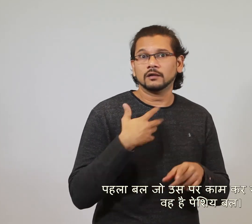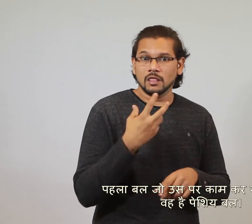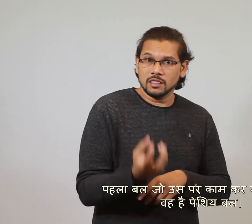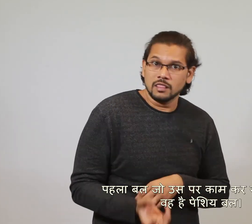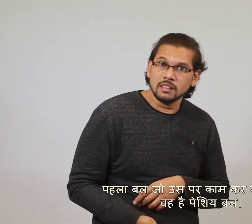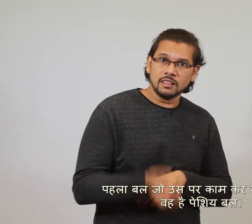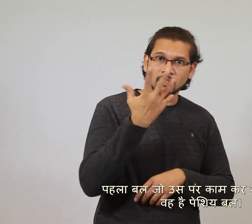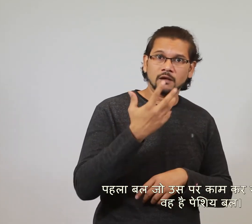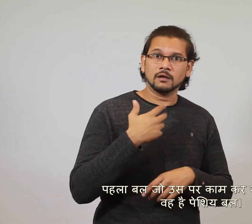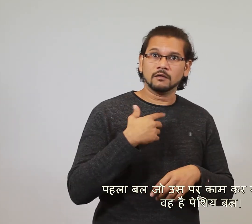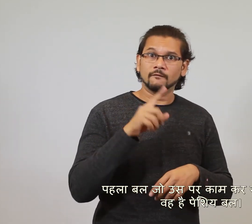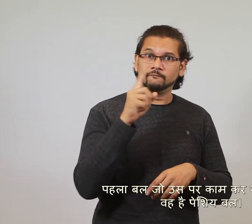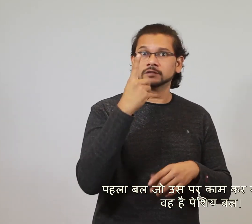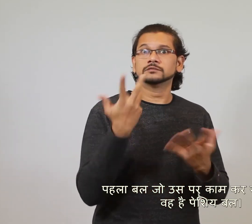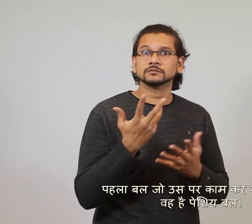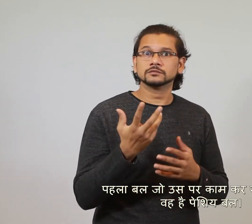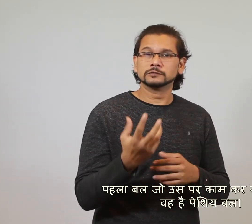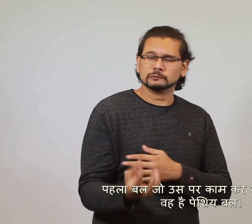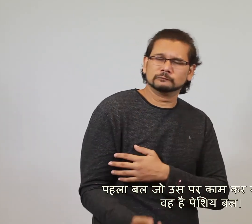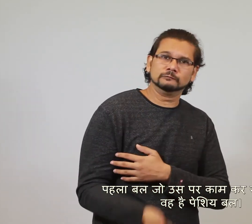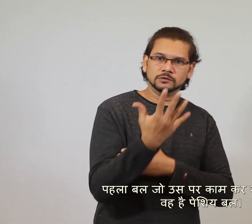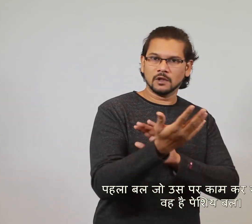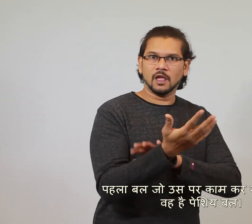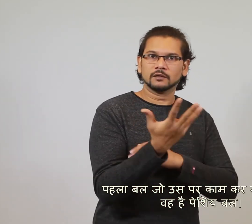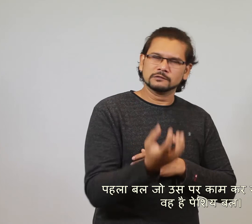पहला बल जो उस पर काम कर रहा होता है वो है पेशिय बल